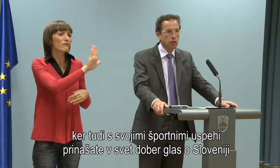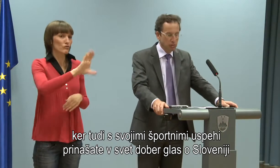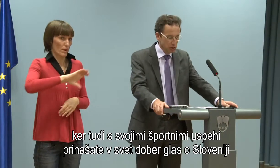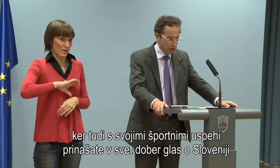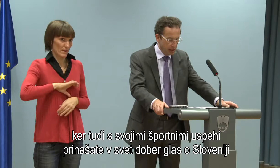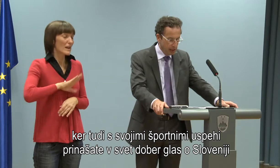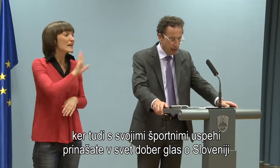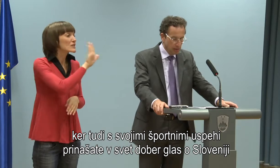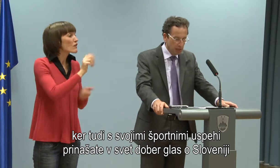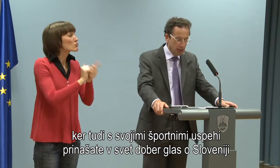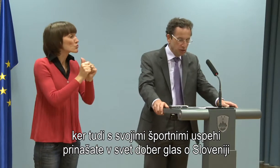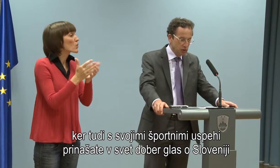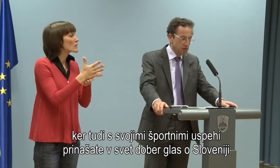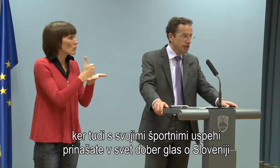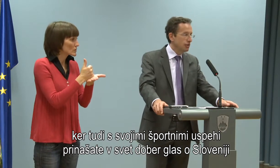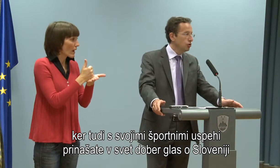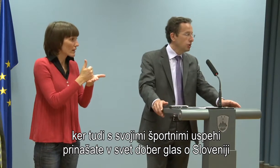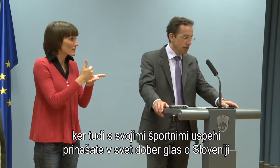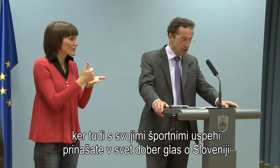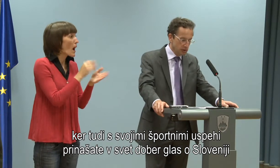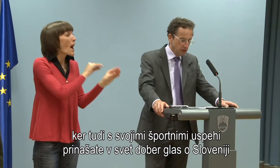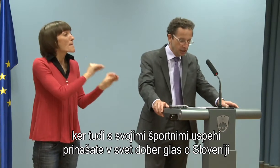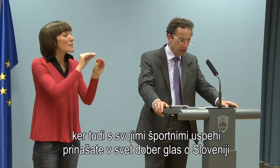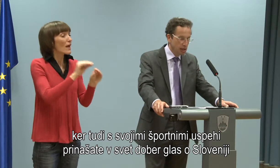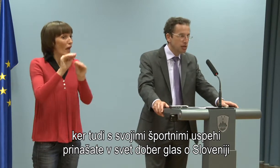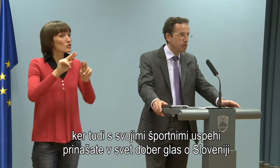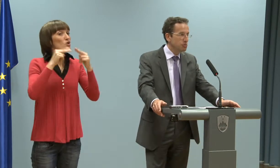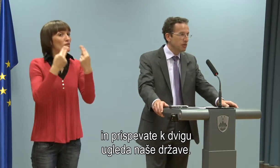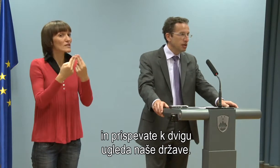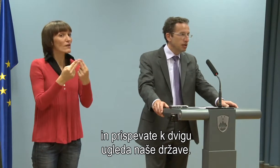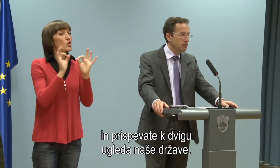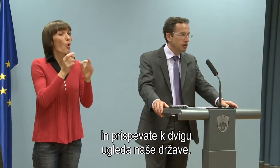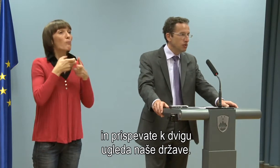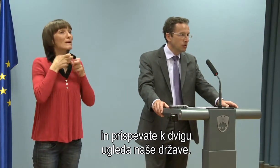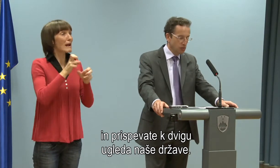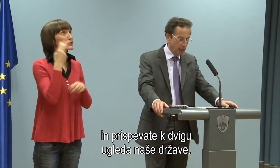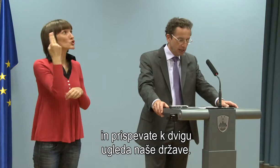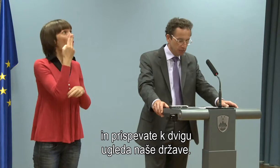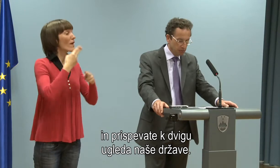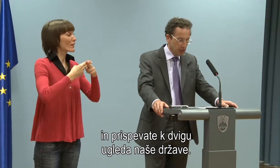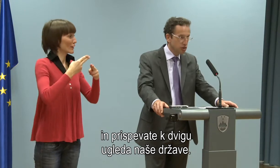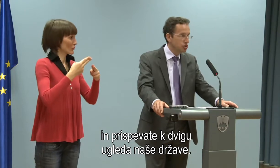športnimi uspehi prenašate v svet dober glas o Sloveniji, prispevate k dvigu ugleda naše